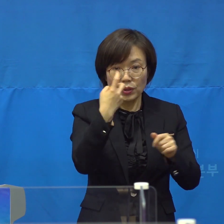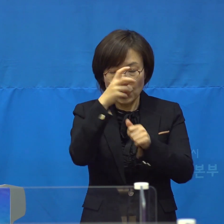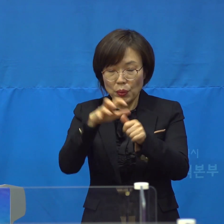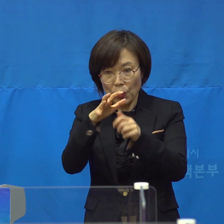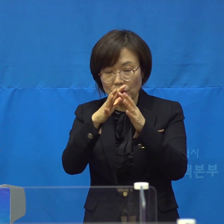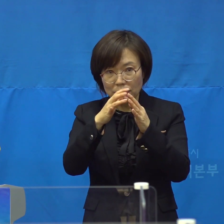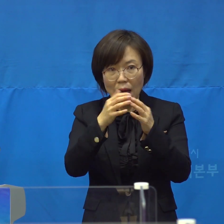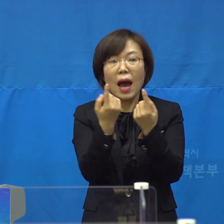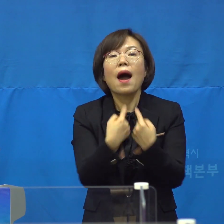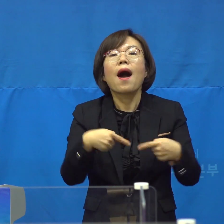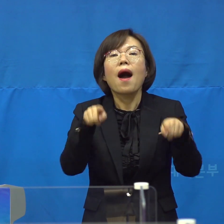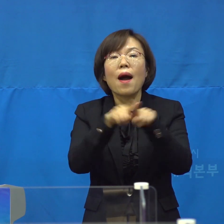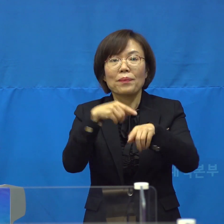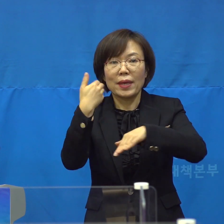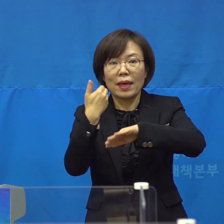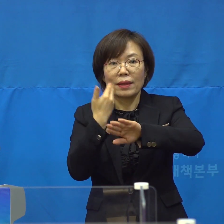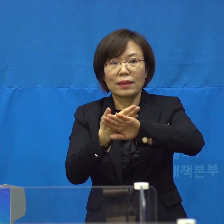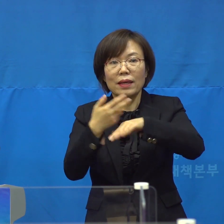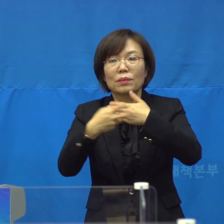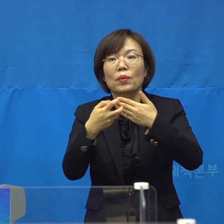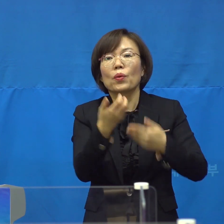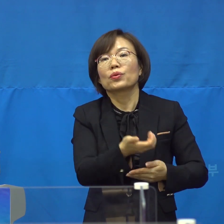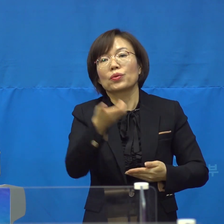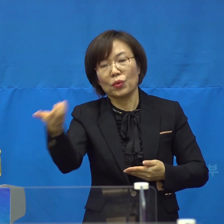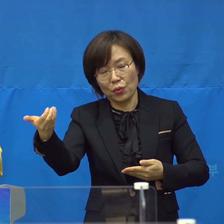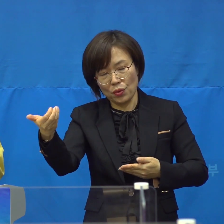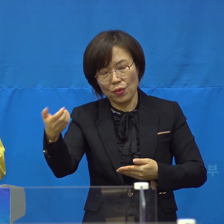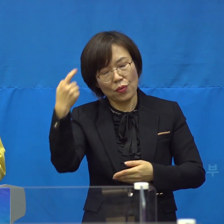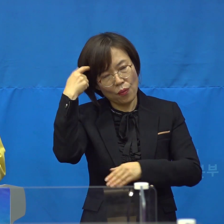같이 그쪽으로 전원을 할 계획입니다.